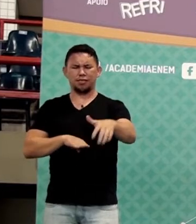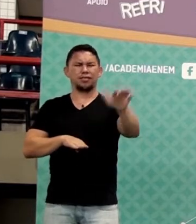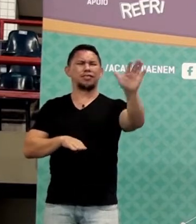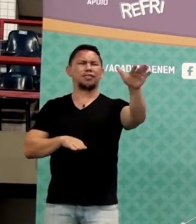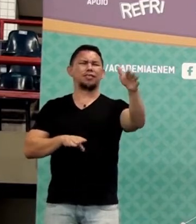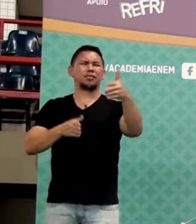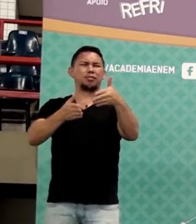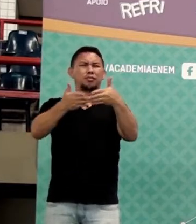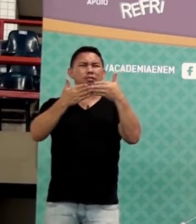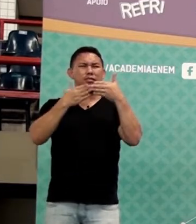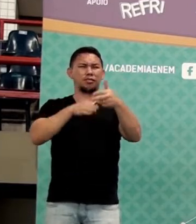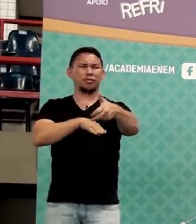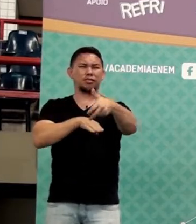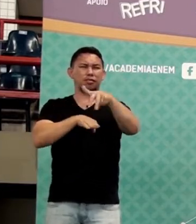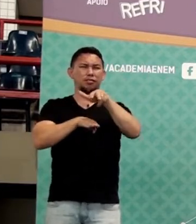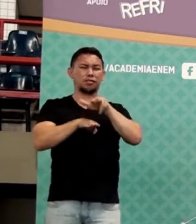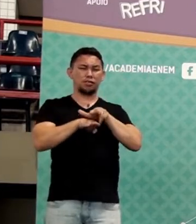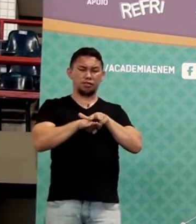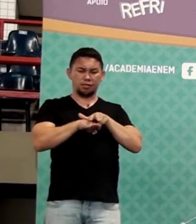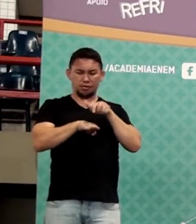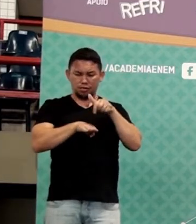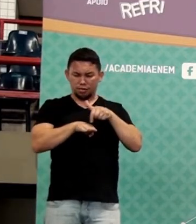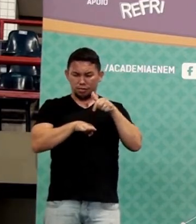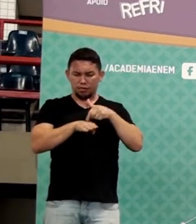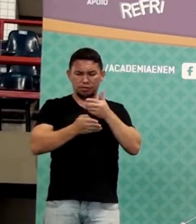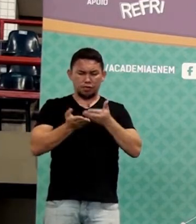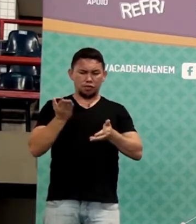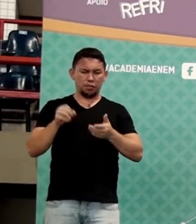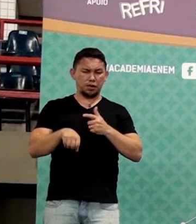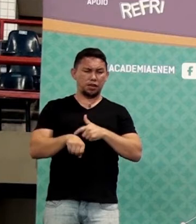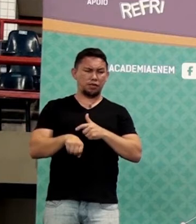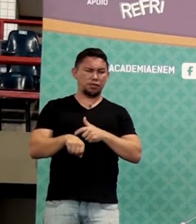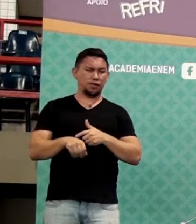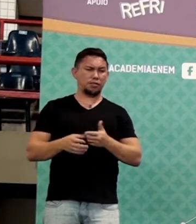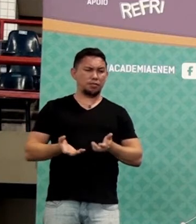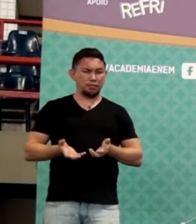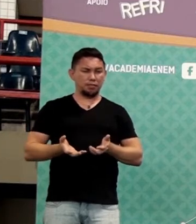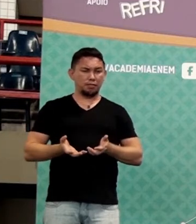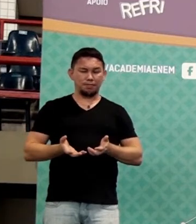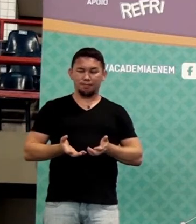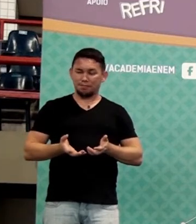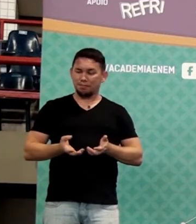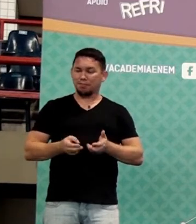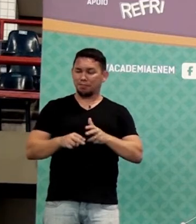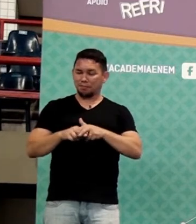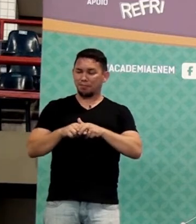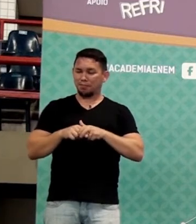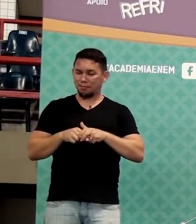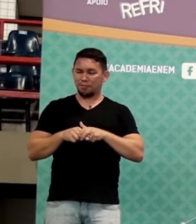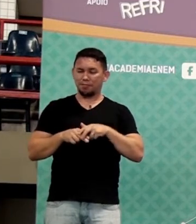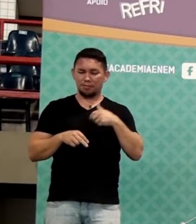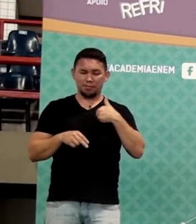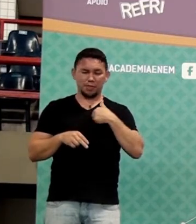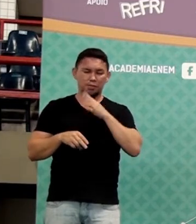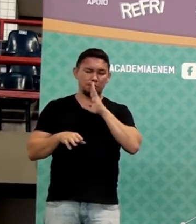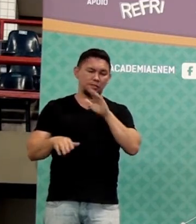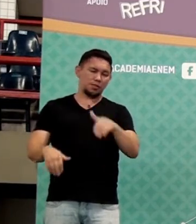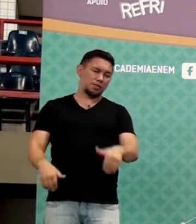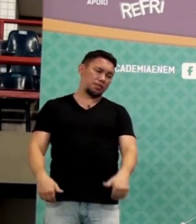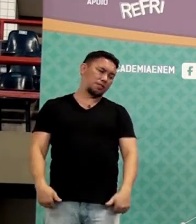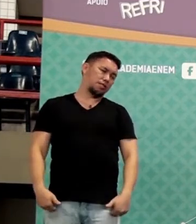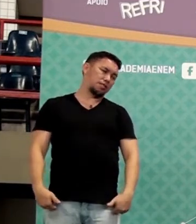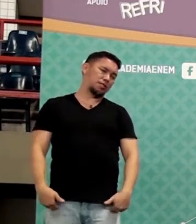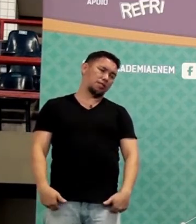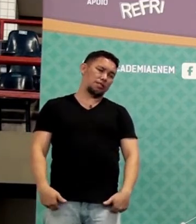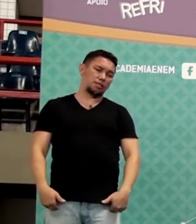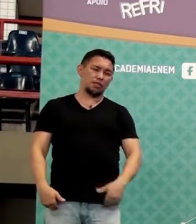lá e voltar, eu vou perder muito tempo. Então é por isso que a gente fica sedentário, é por